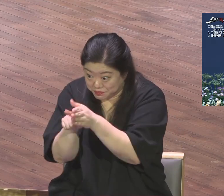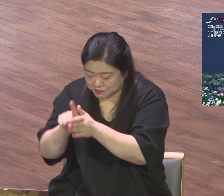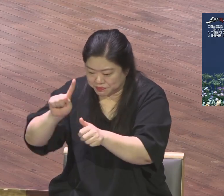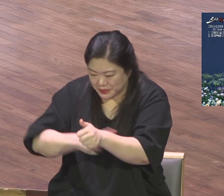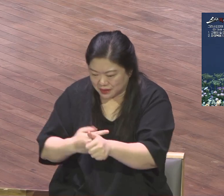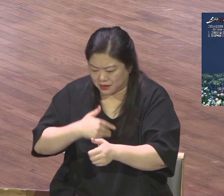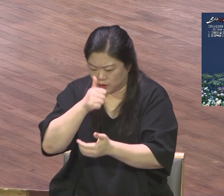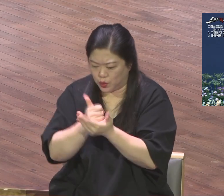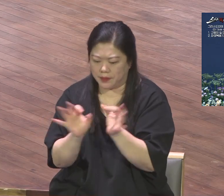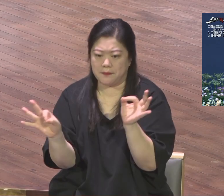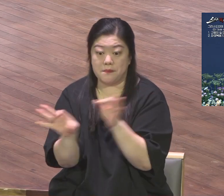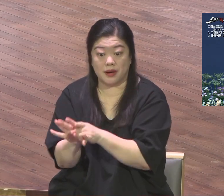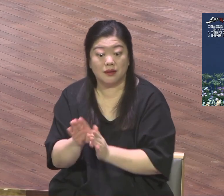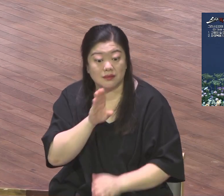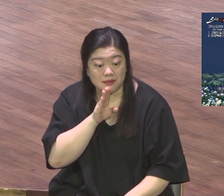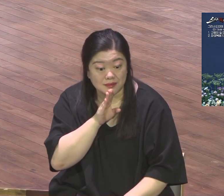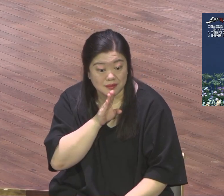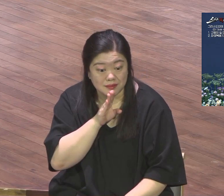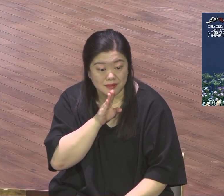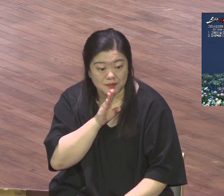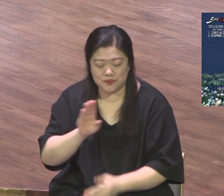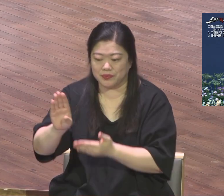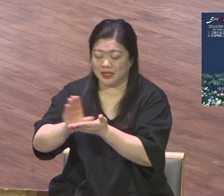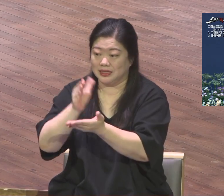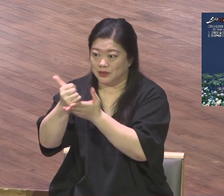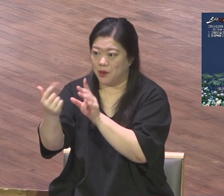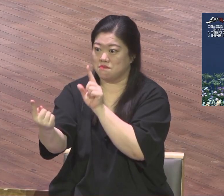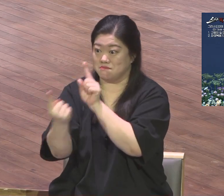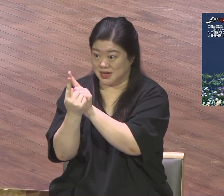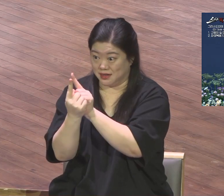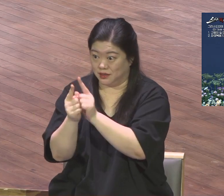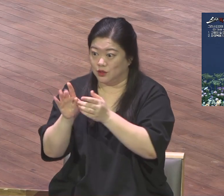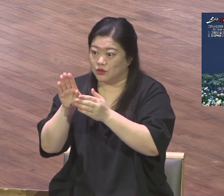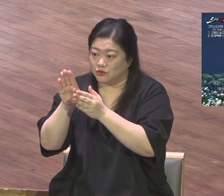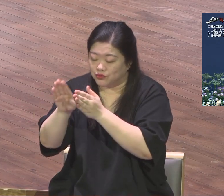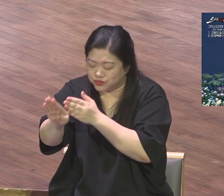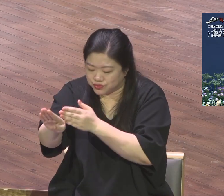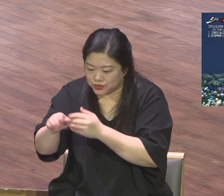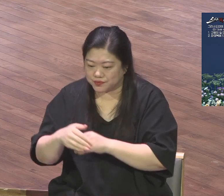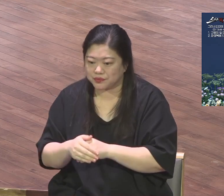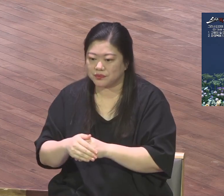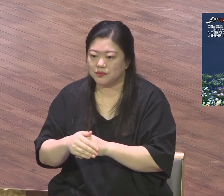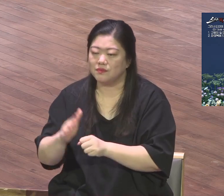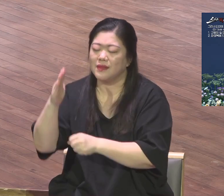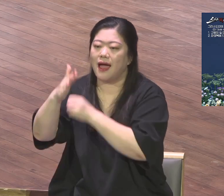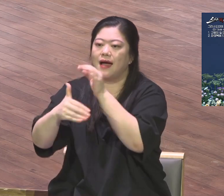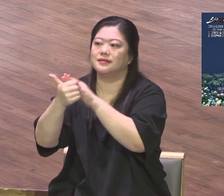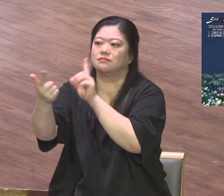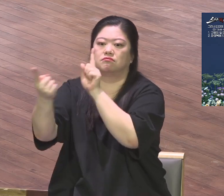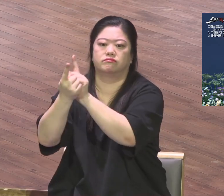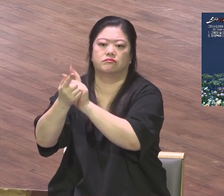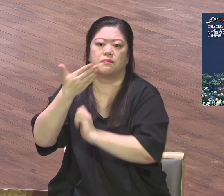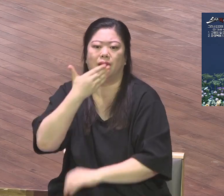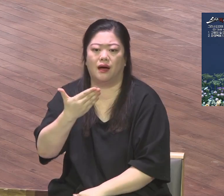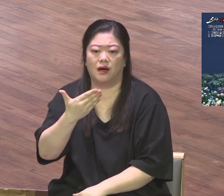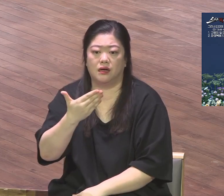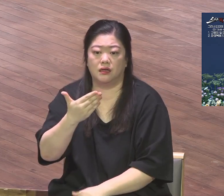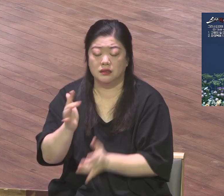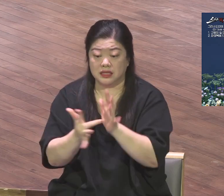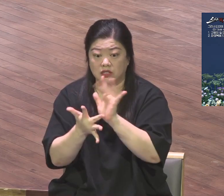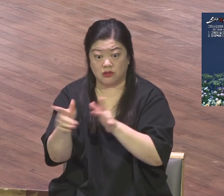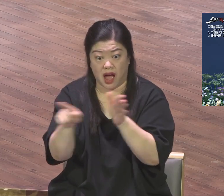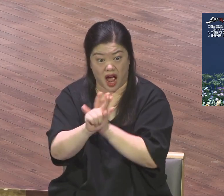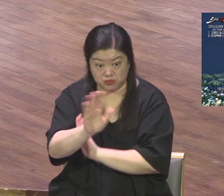용서하셨습니다. 그리고 참된 선지자이신 예수 그리스도는 우리가 하나님께로 나가는 길을 열어주셨습니다. 그